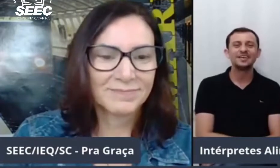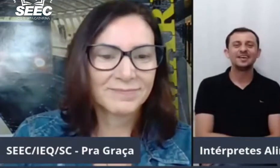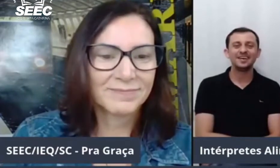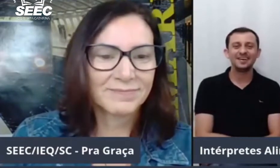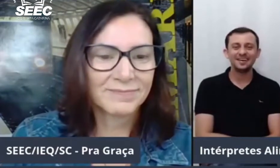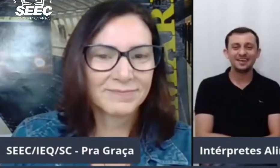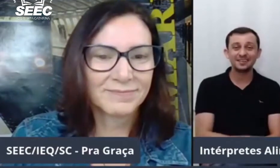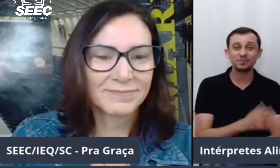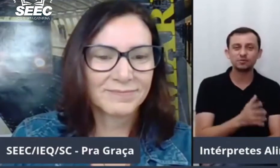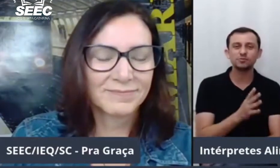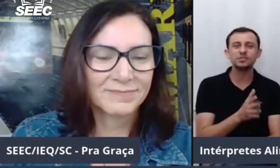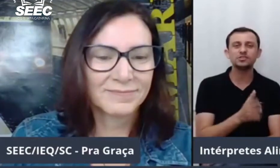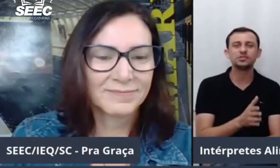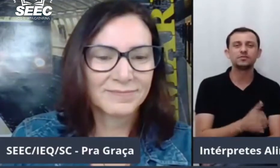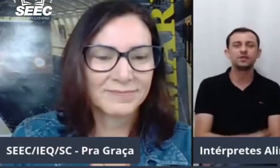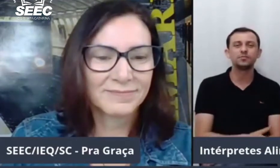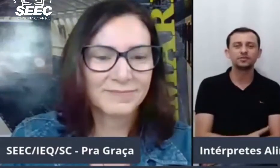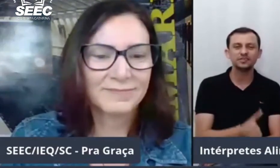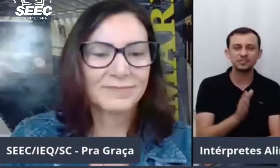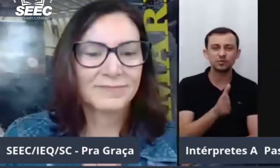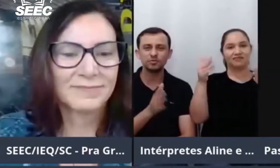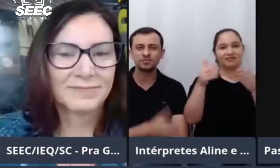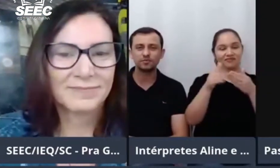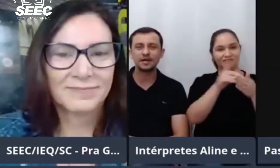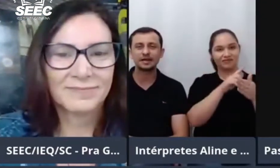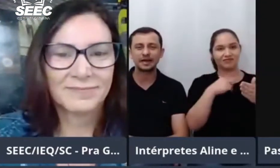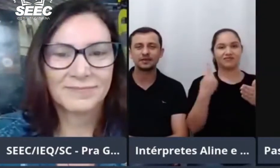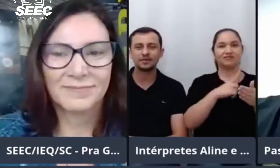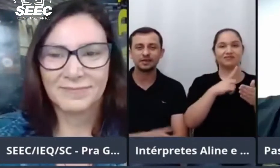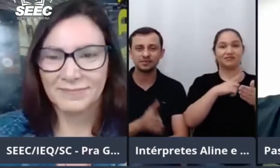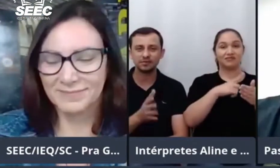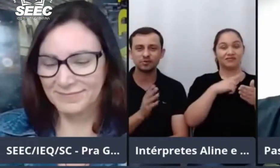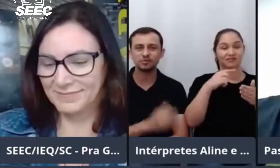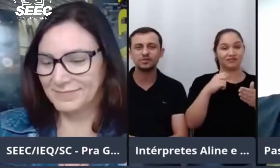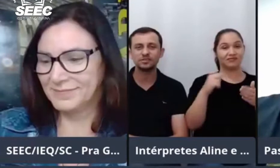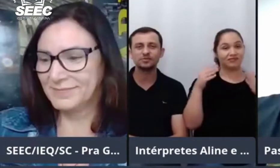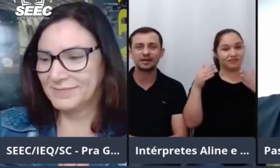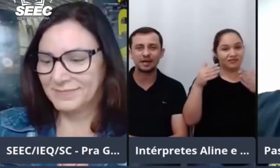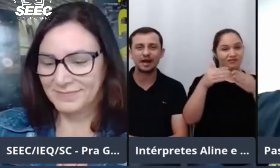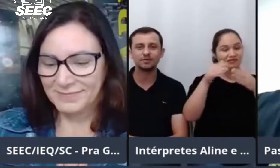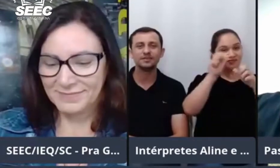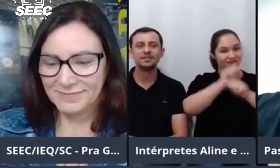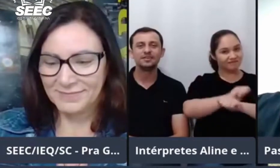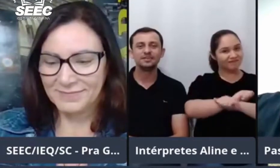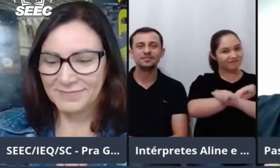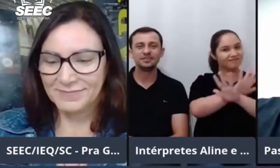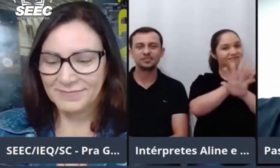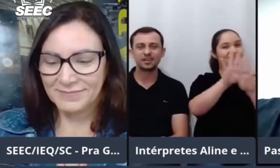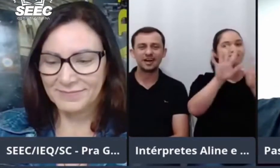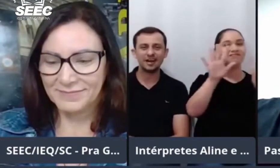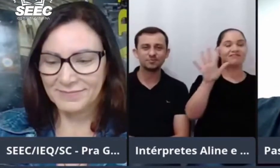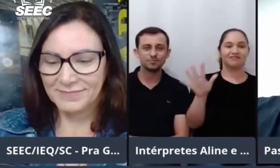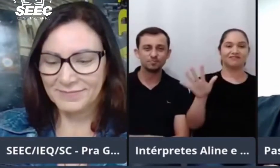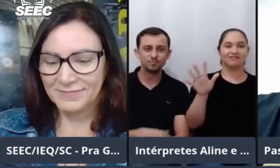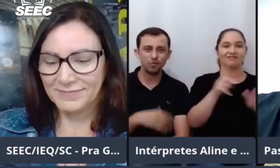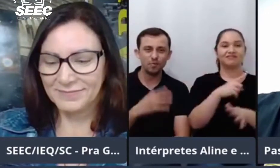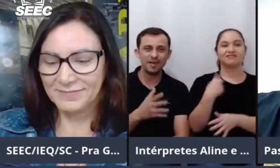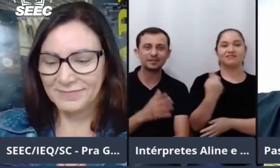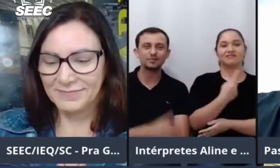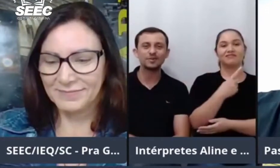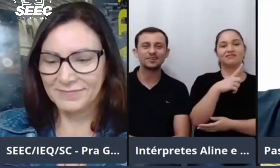sonho, esse é o nosso objetivo, é importante a gente ter um objetivo bem claro, e esse é o nosso objetivo claro, de chegar